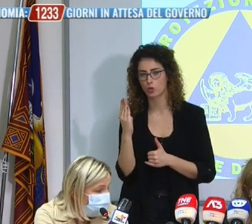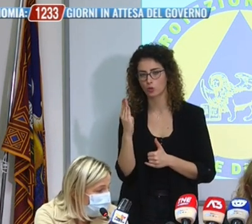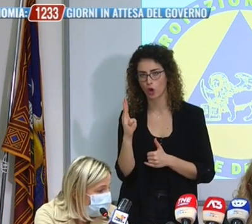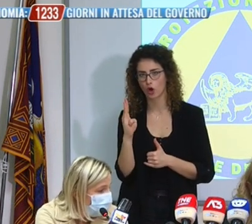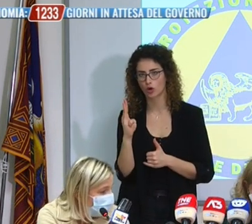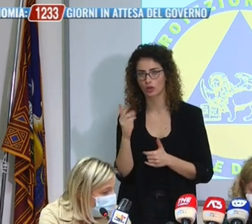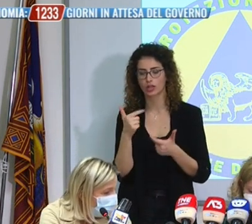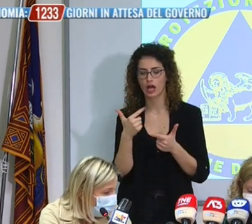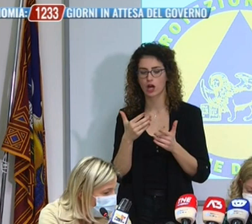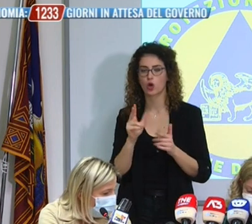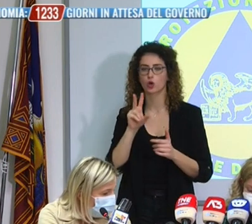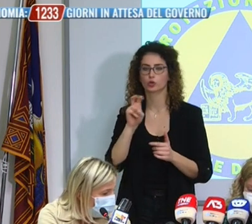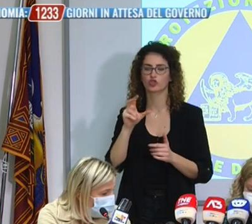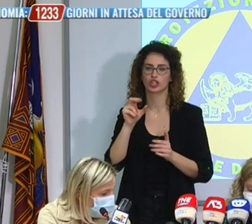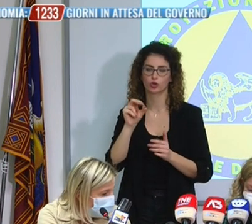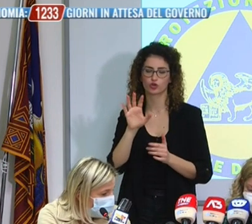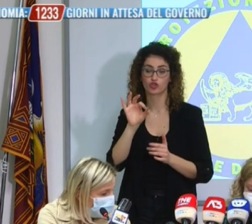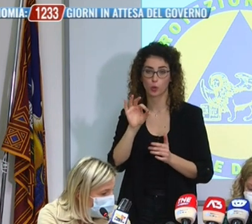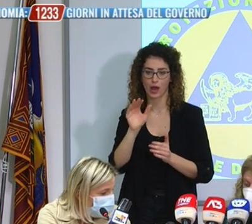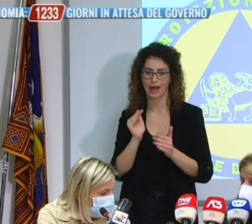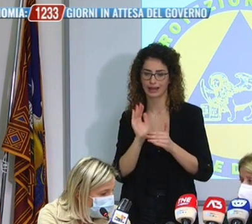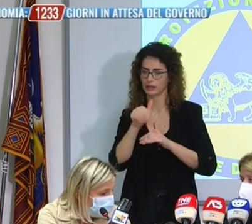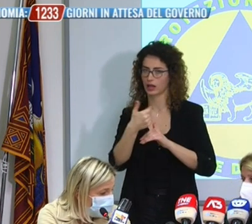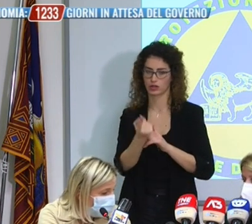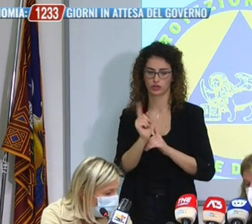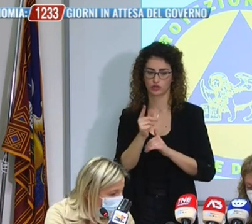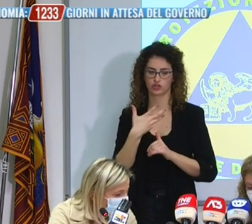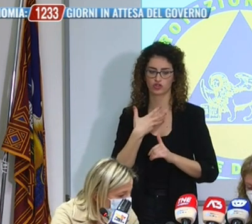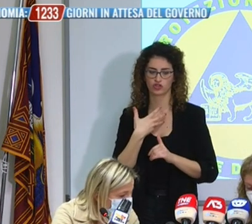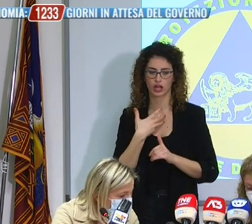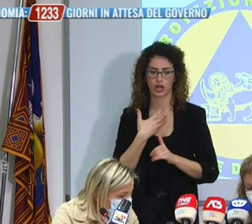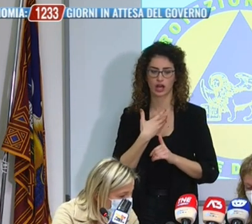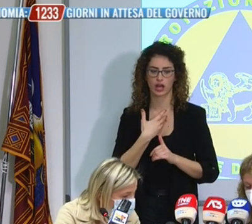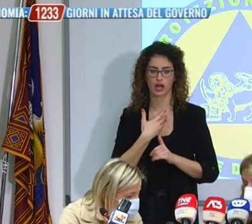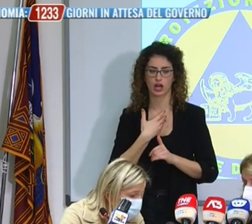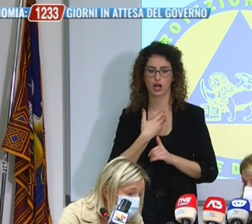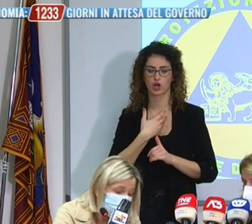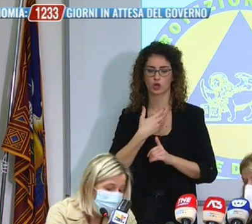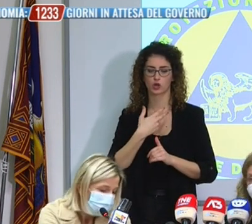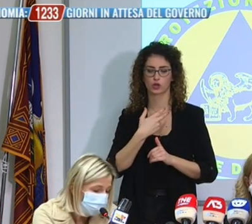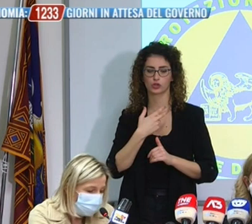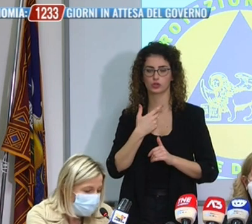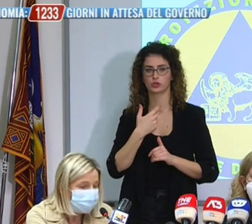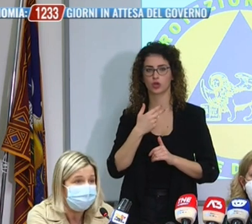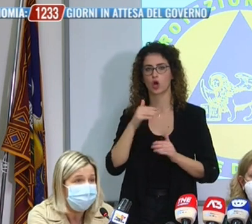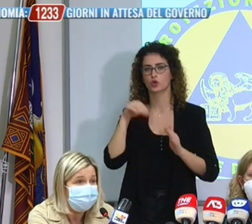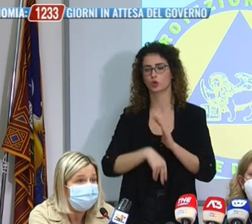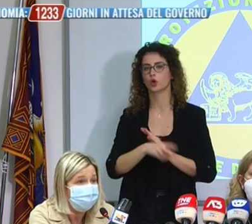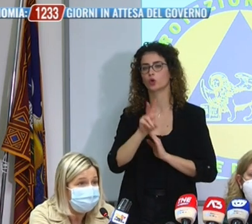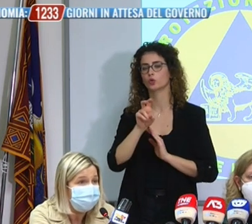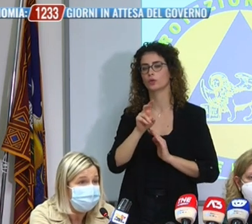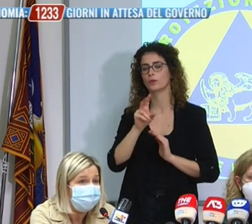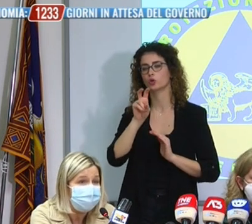i 250, ma siamo un po' sotto, insomma, ecco, siamo sui 200 e passi, sì, siamo sotto i 250, ecco,